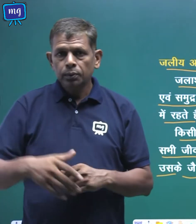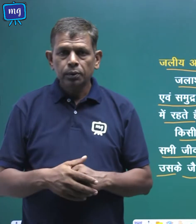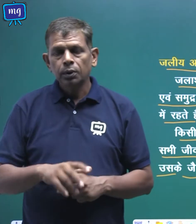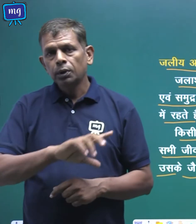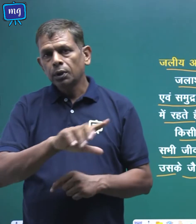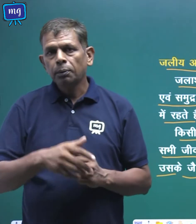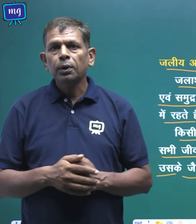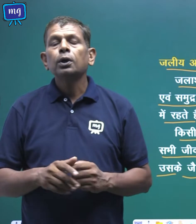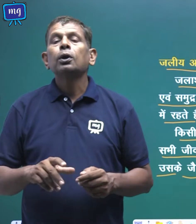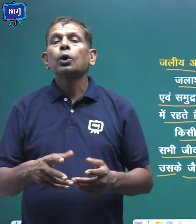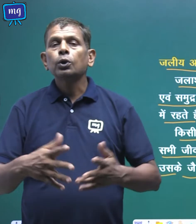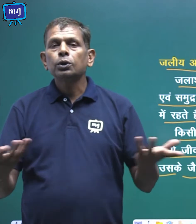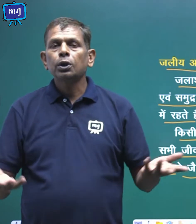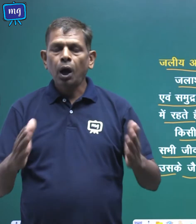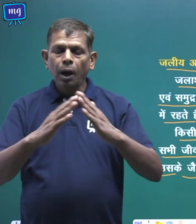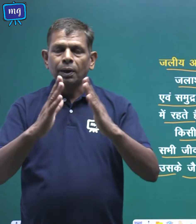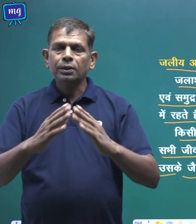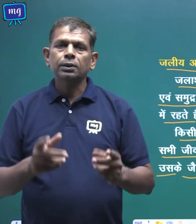ये किसी आवास के